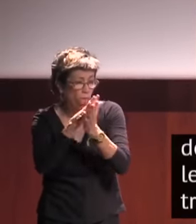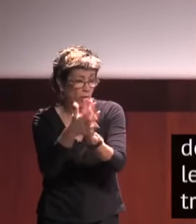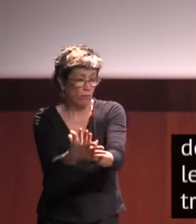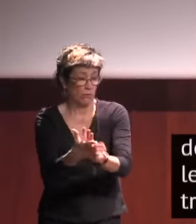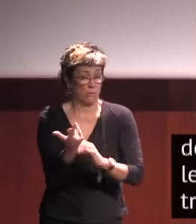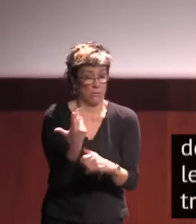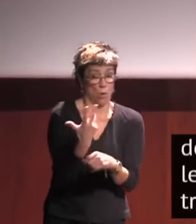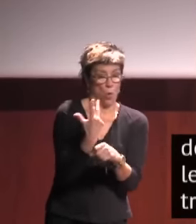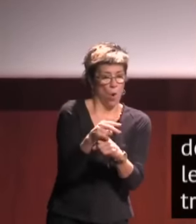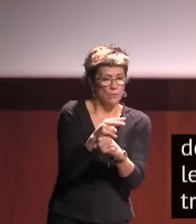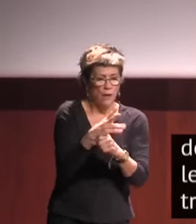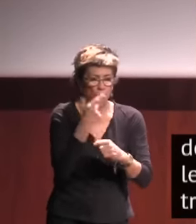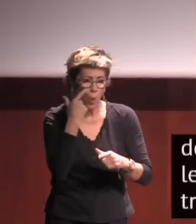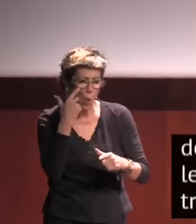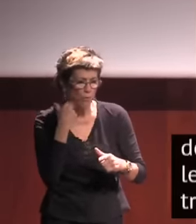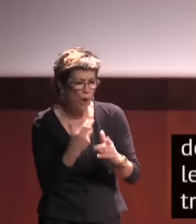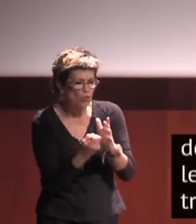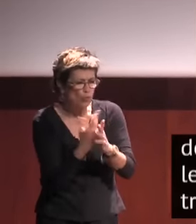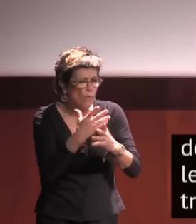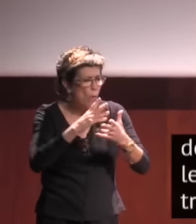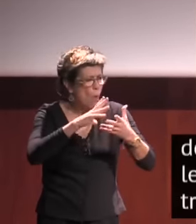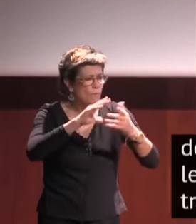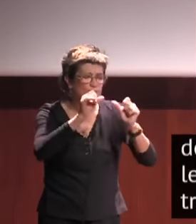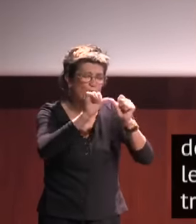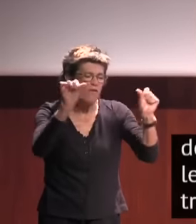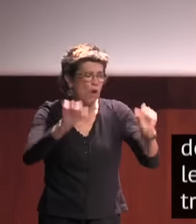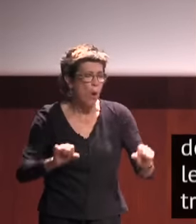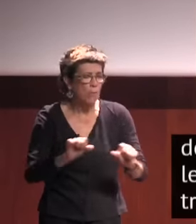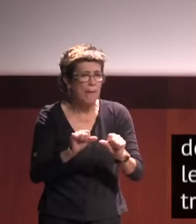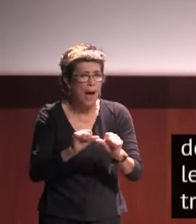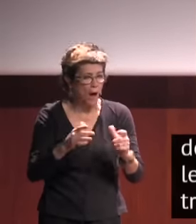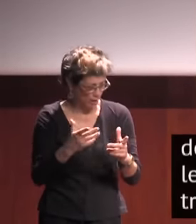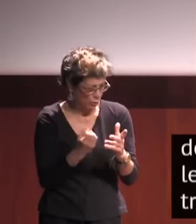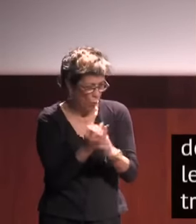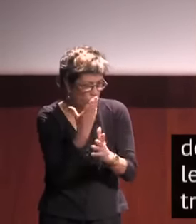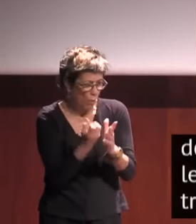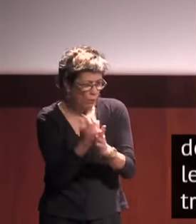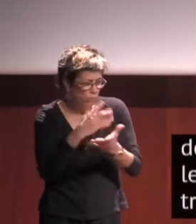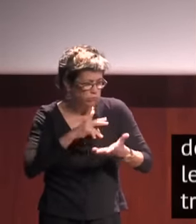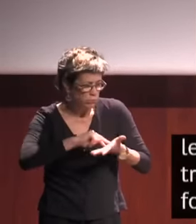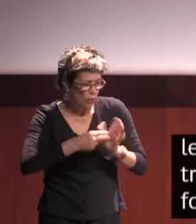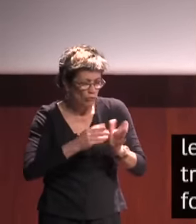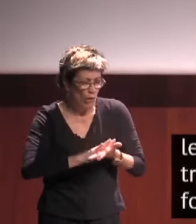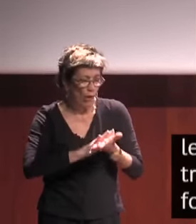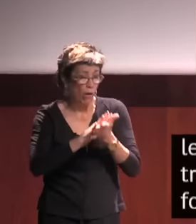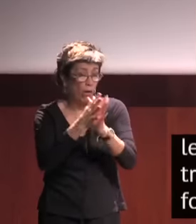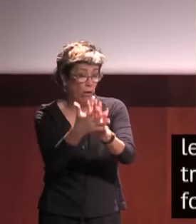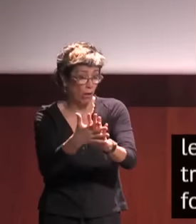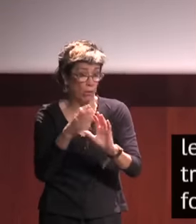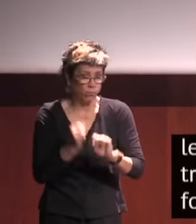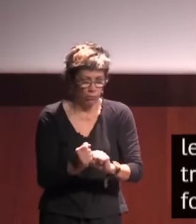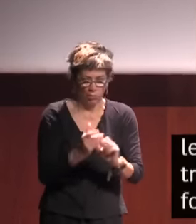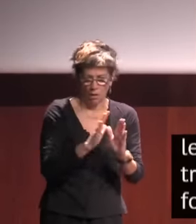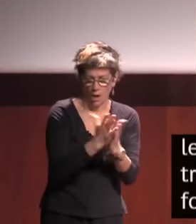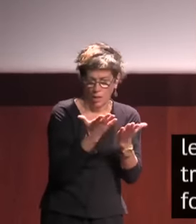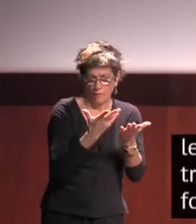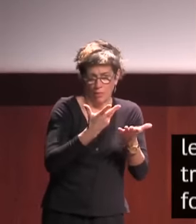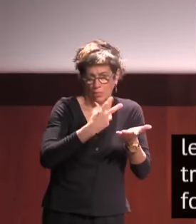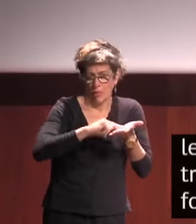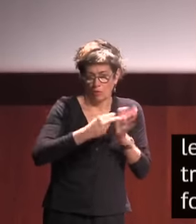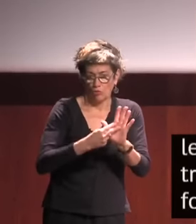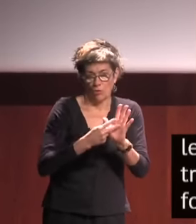à l'étude de ces nouveaux formats éditoriaux qui permettent maintenant de faire de la technologie du livre un moyen